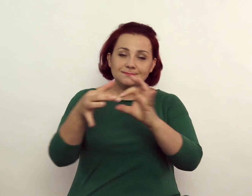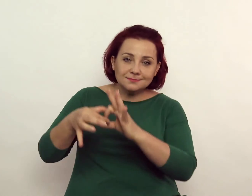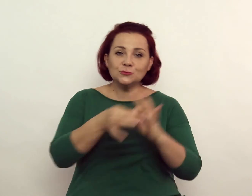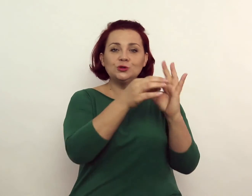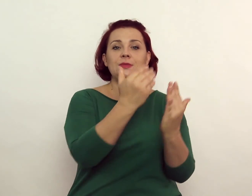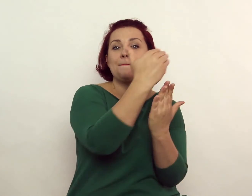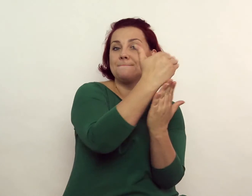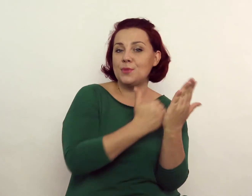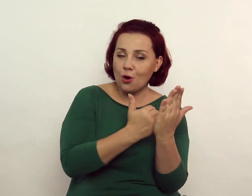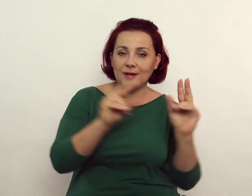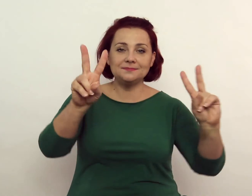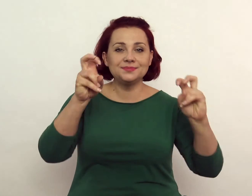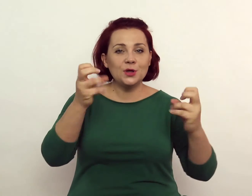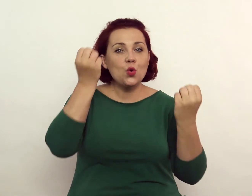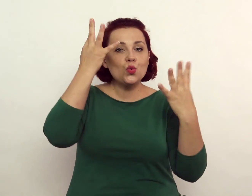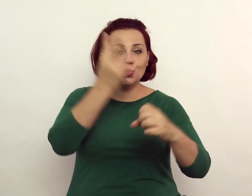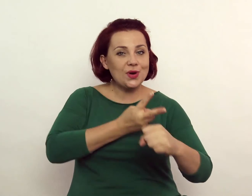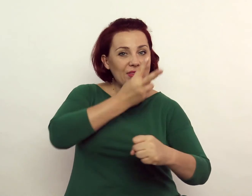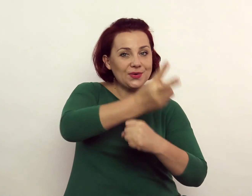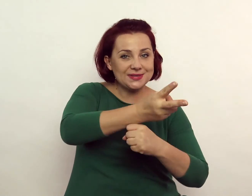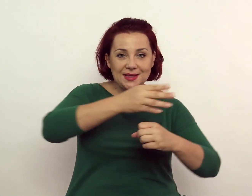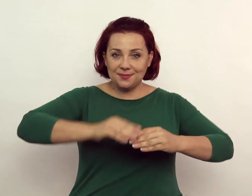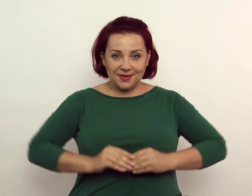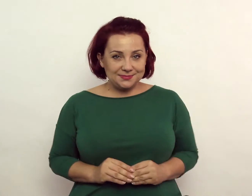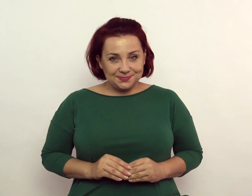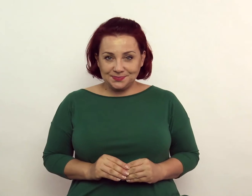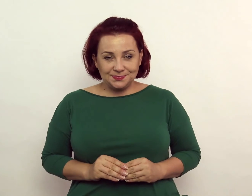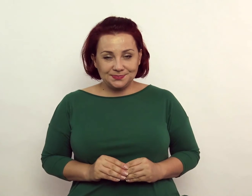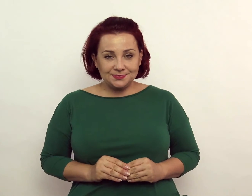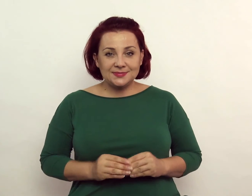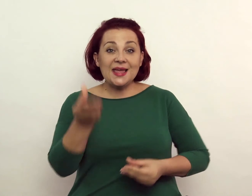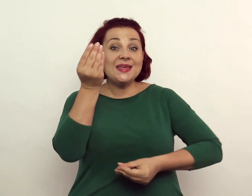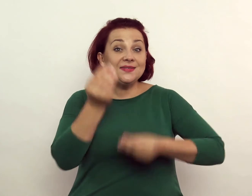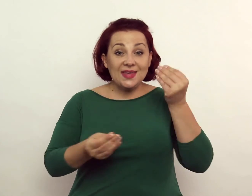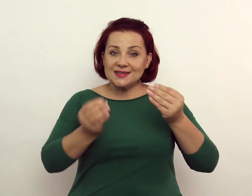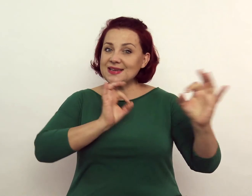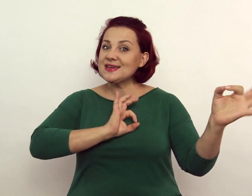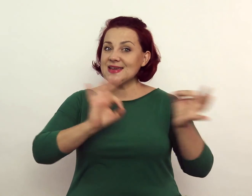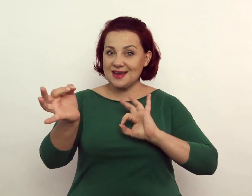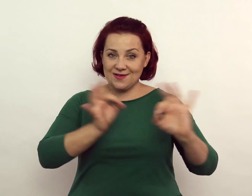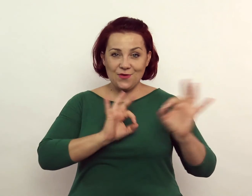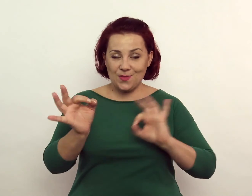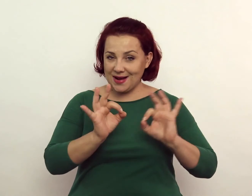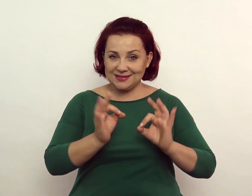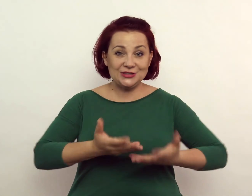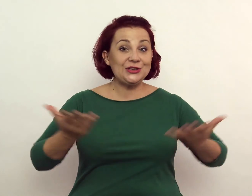realizowane w ramach programu Kultura Dostępna. Więcej informacji